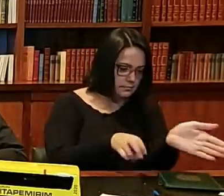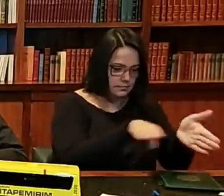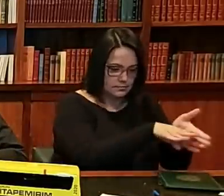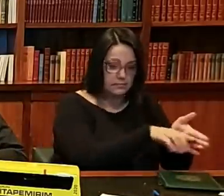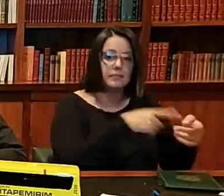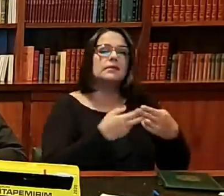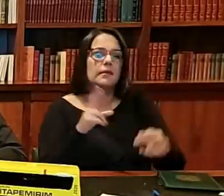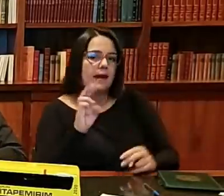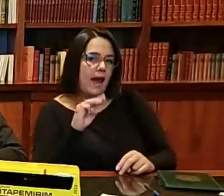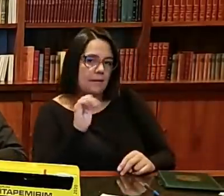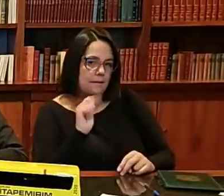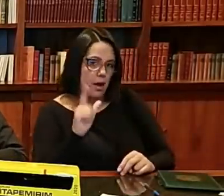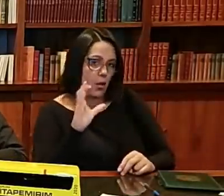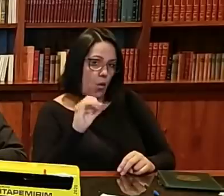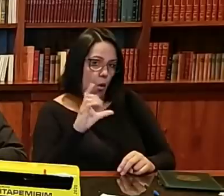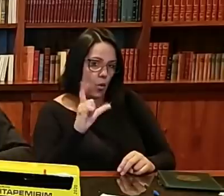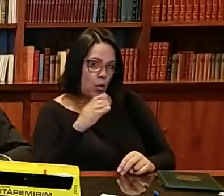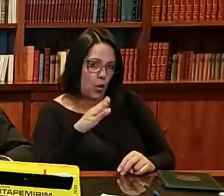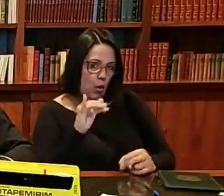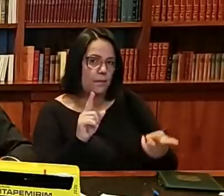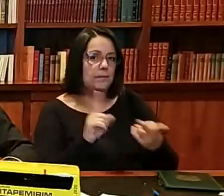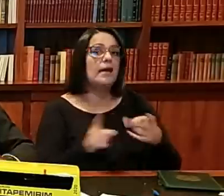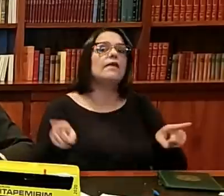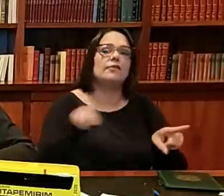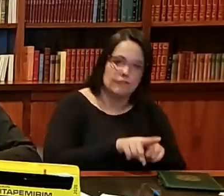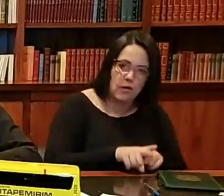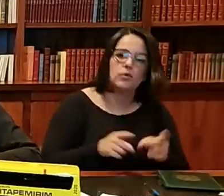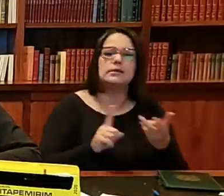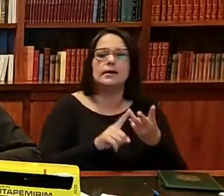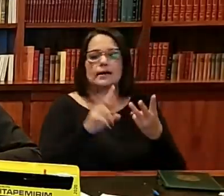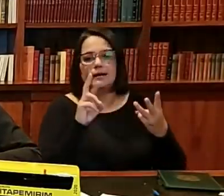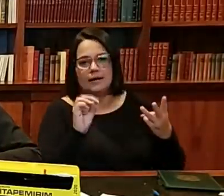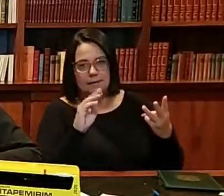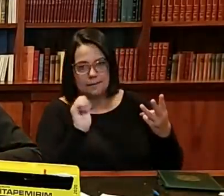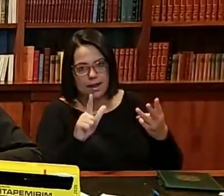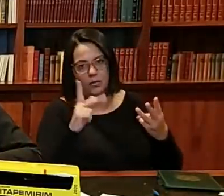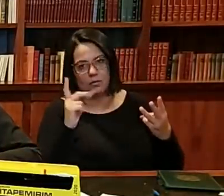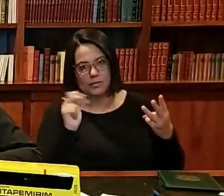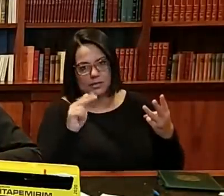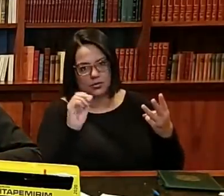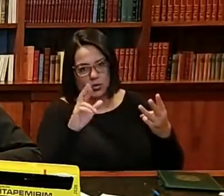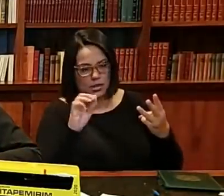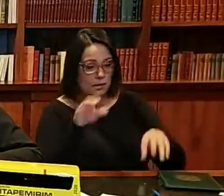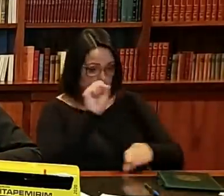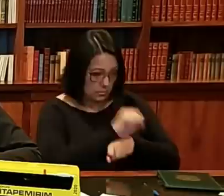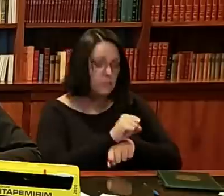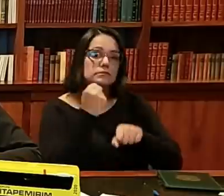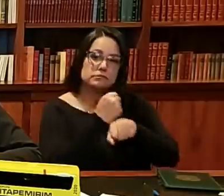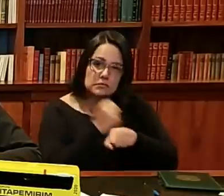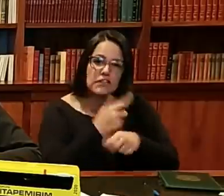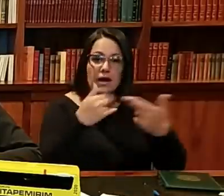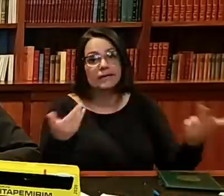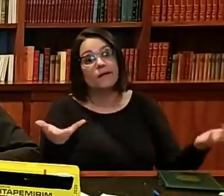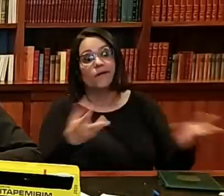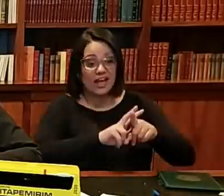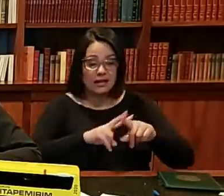paralisado, estava abandonado, a reativação do ramal de panorama, E no final das contas a gente dobra a capacidade